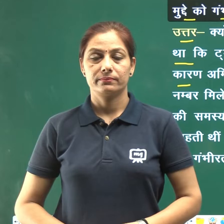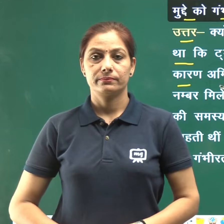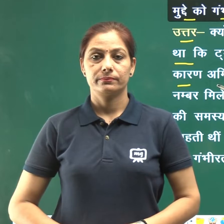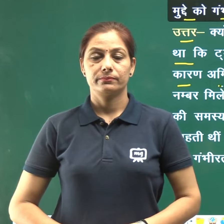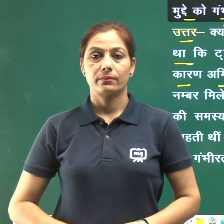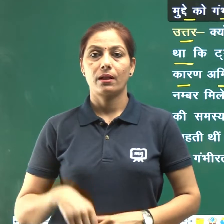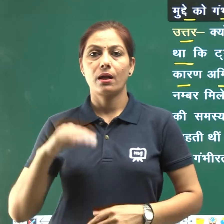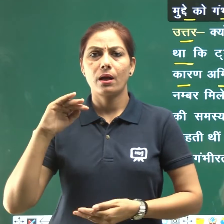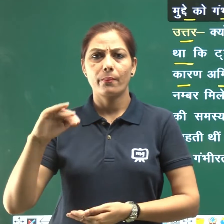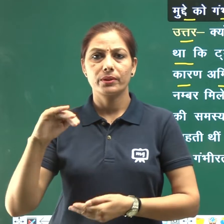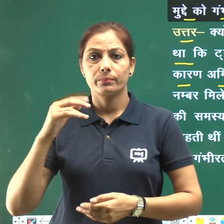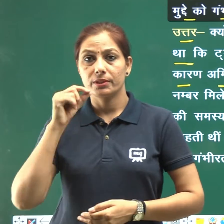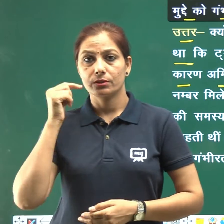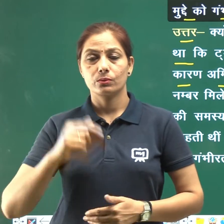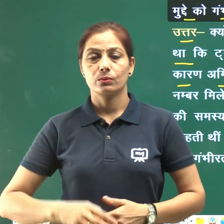अमित को